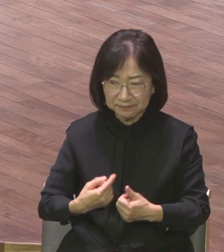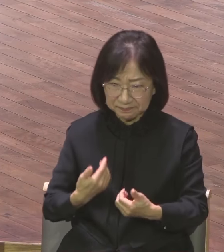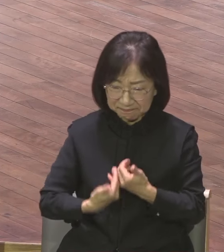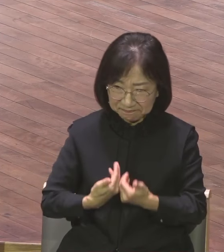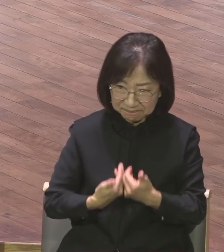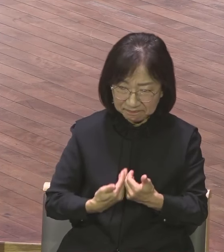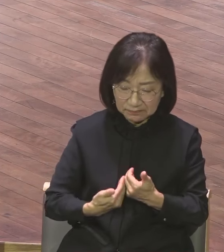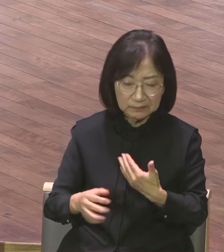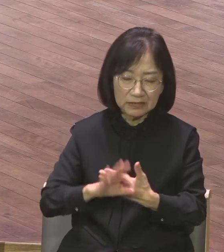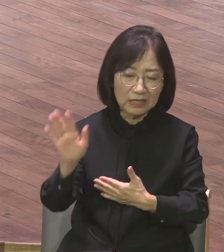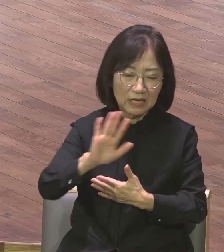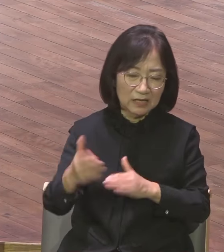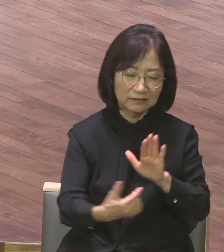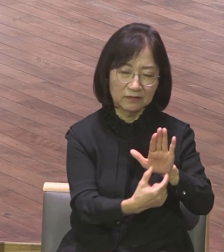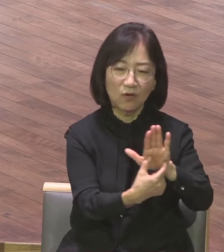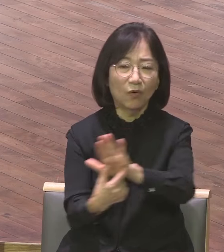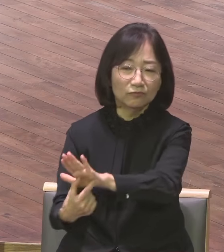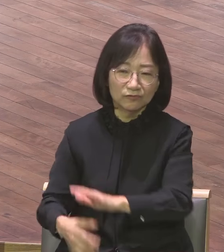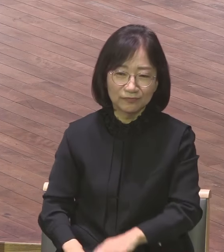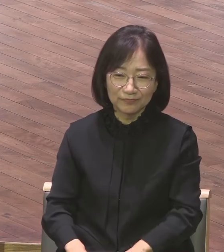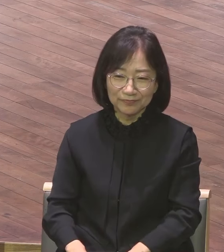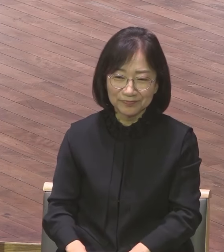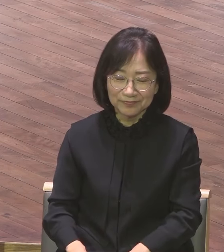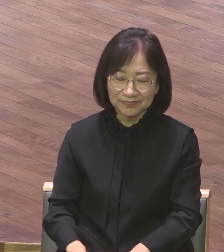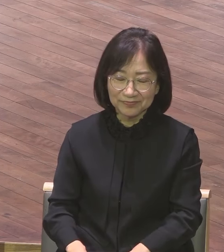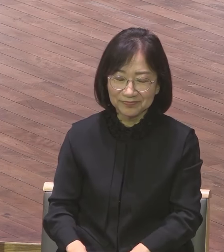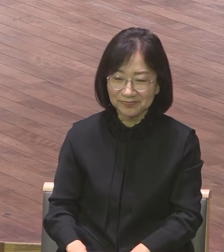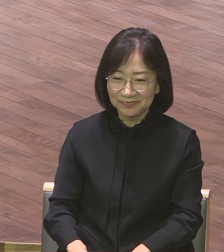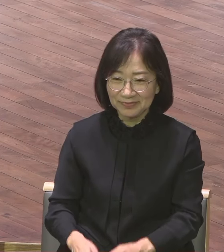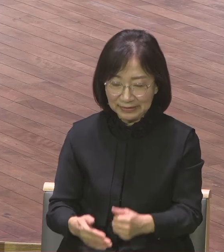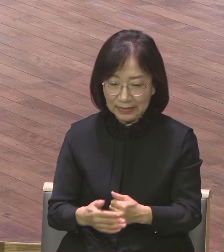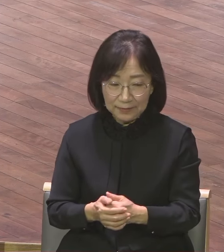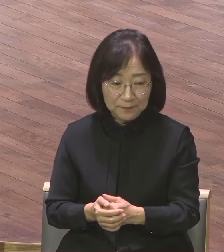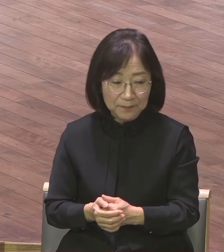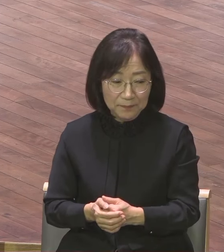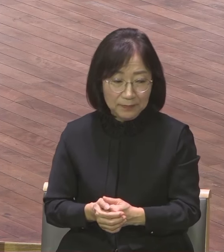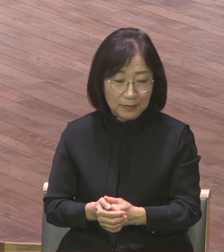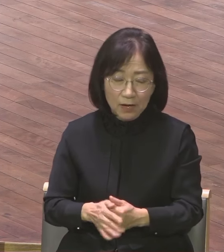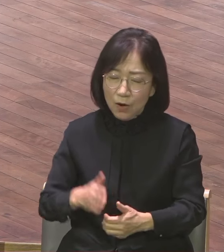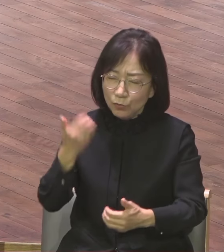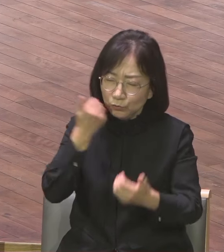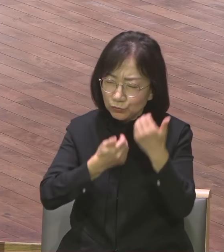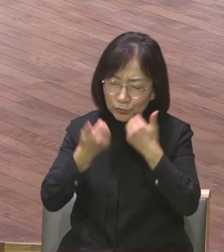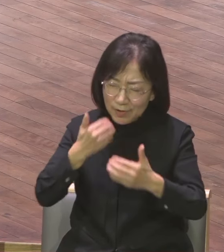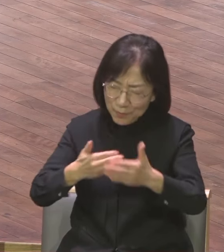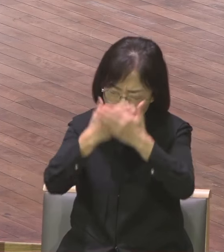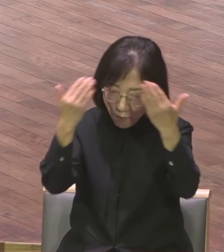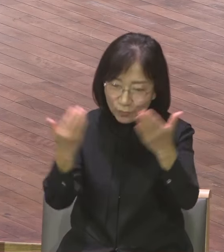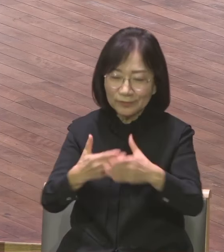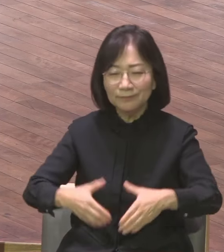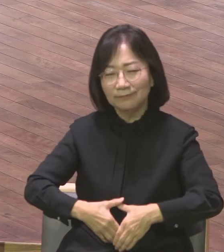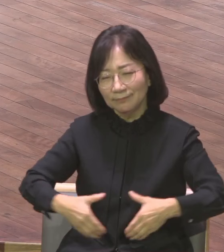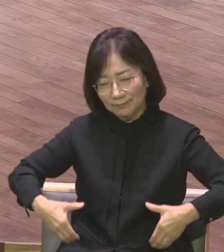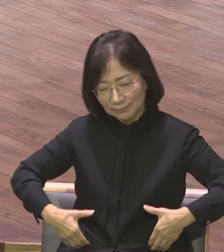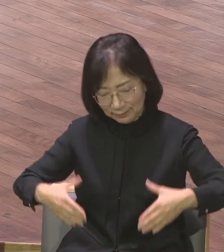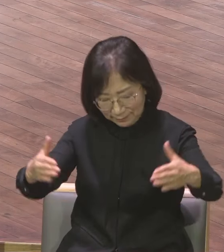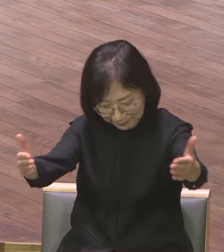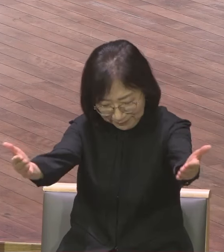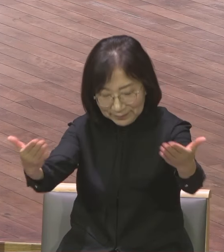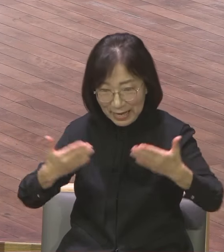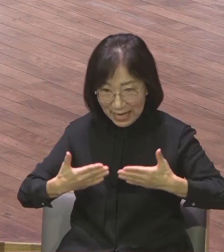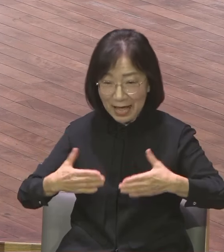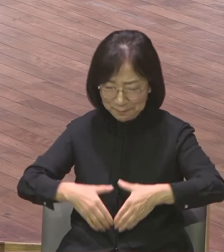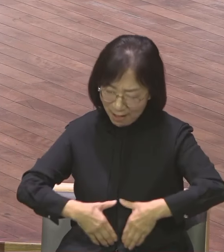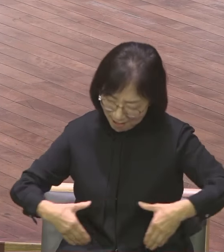게 없는 거예요. 그 없어야 돼요. 그래야 누구든지 다 수용하고. 왜냐하면 사단이 오해라는 요 도구를